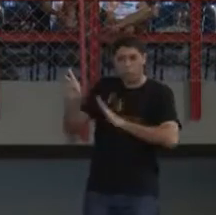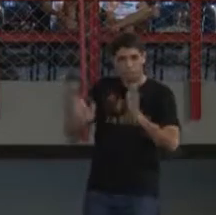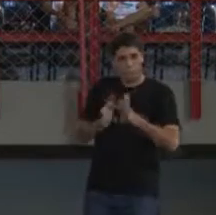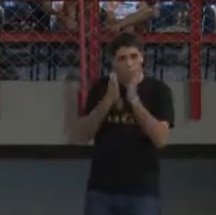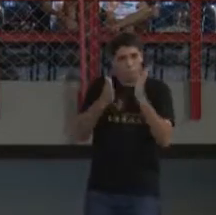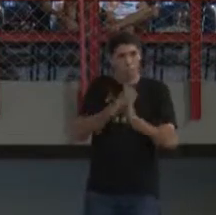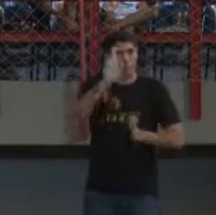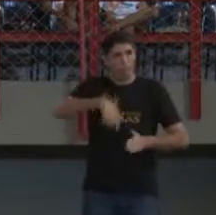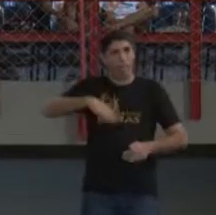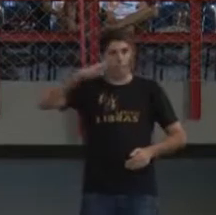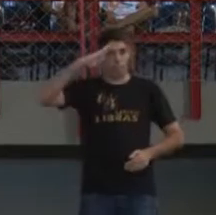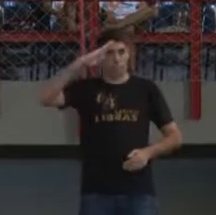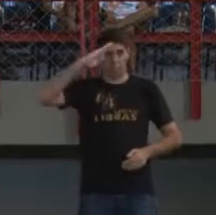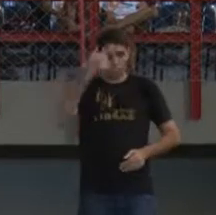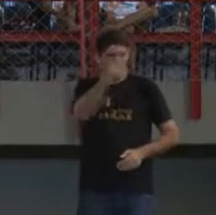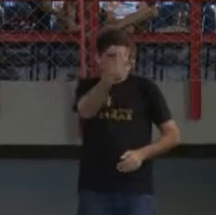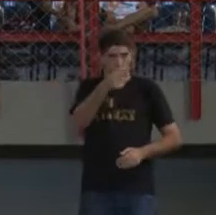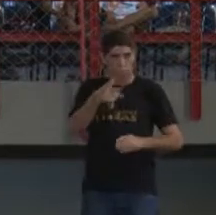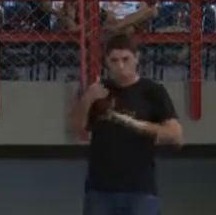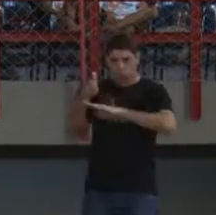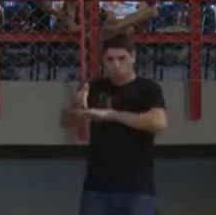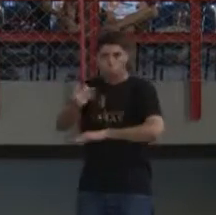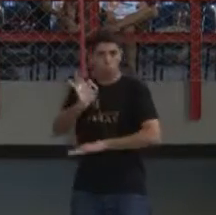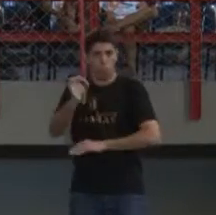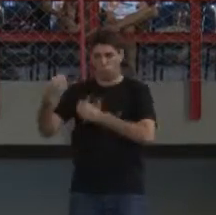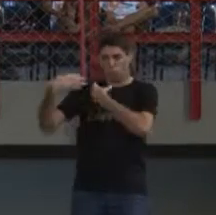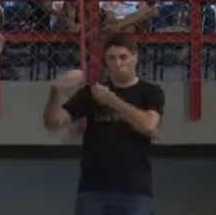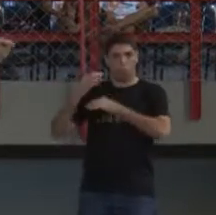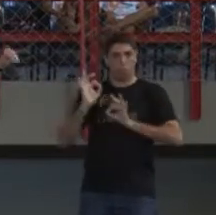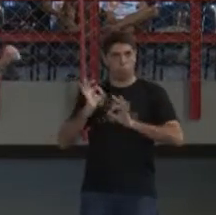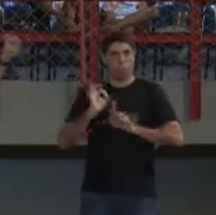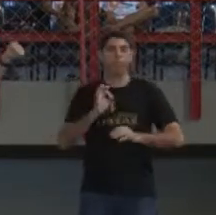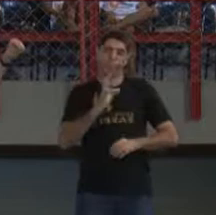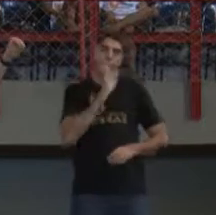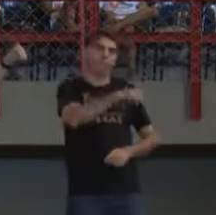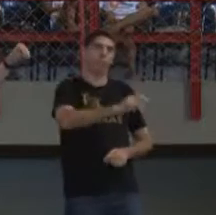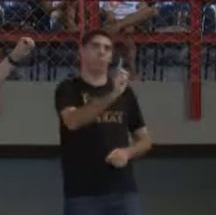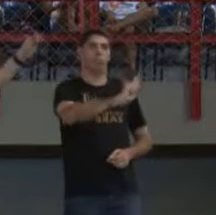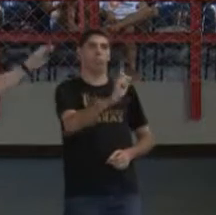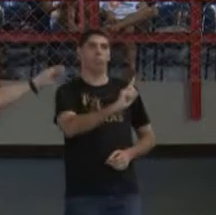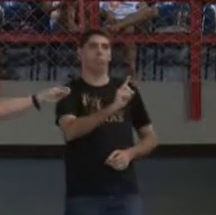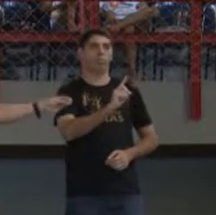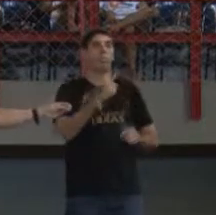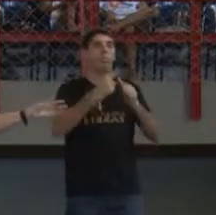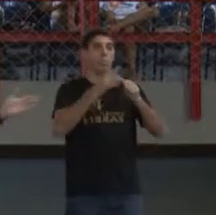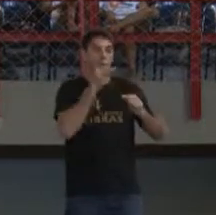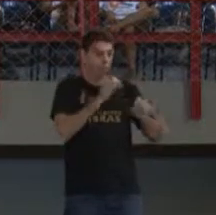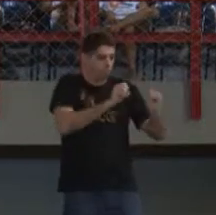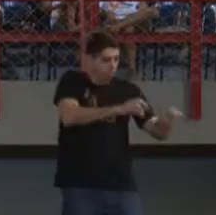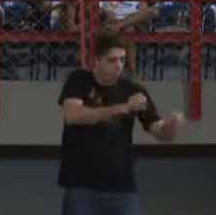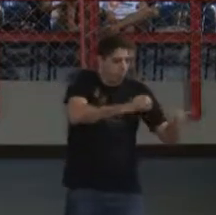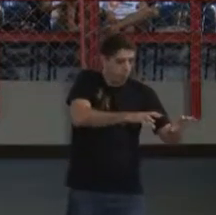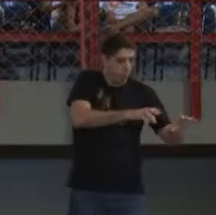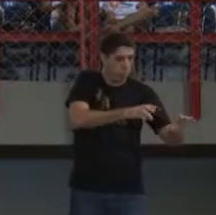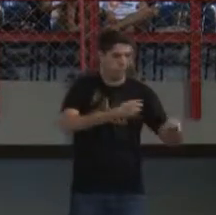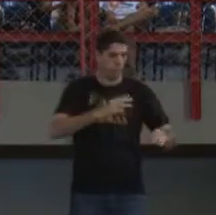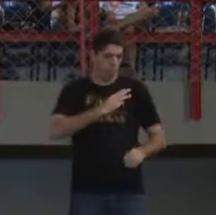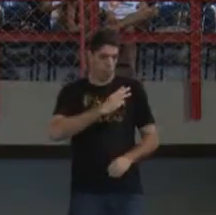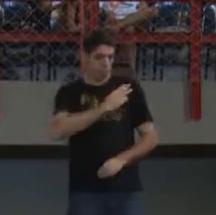Não, para guerra não. Entenda, educação militar não necessariamente é para ser soldado, é para ter